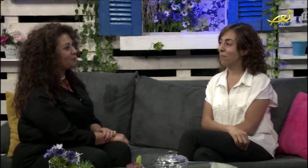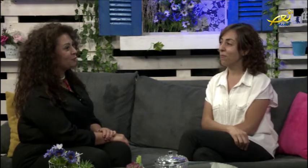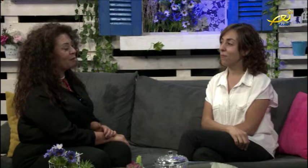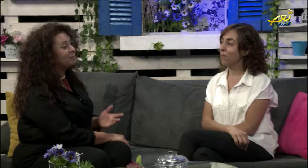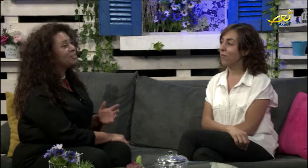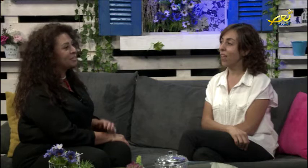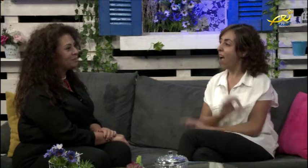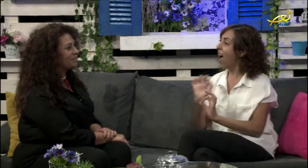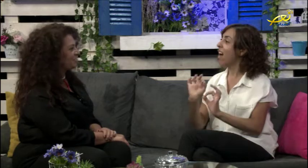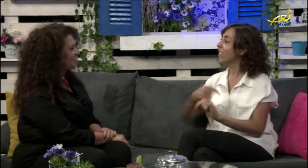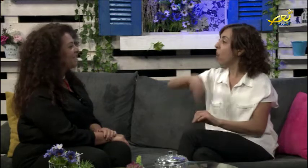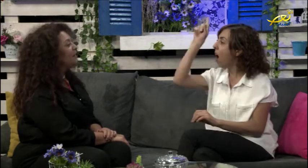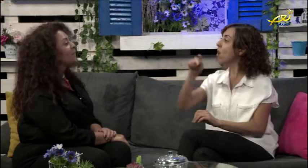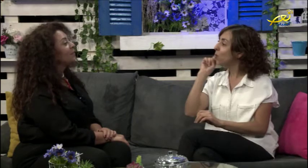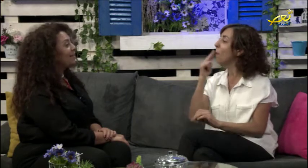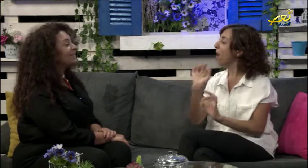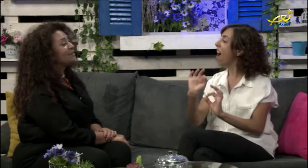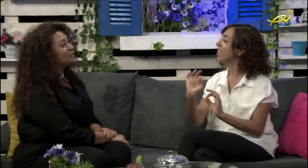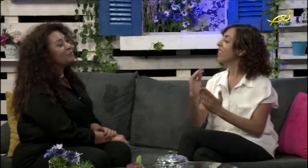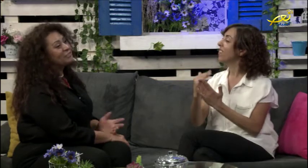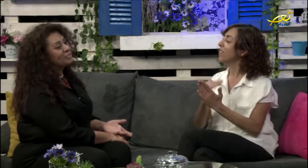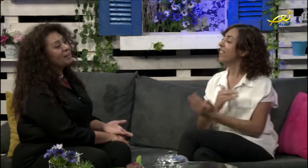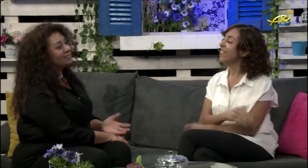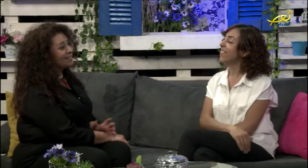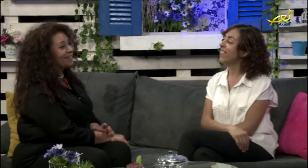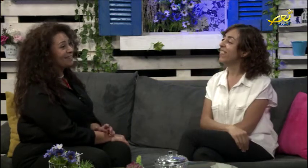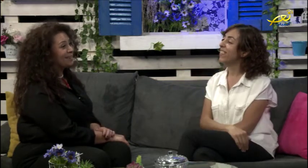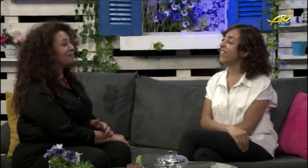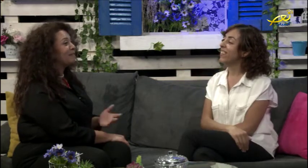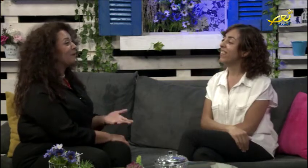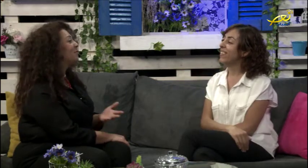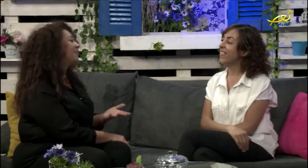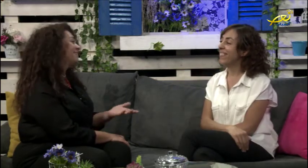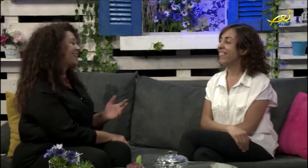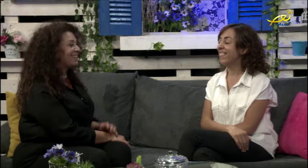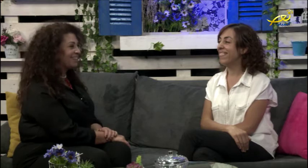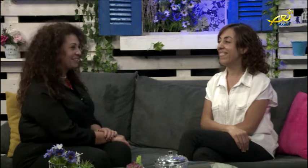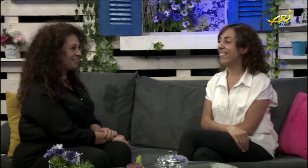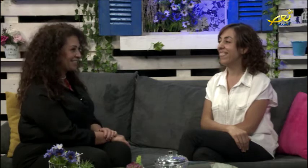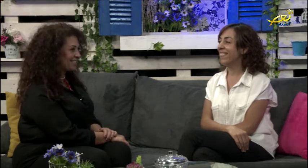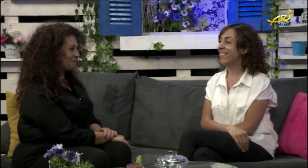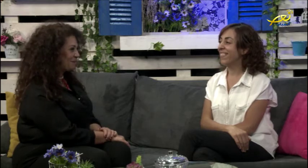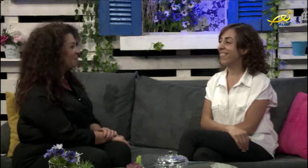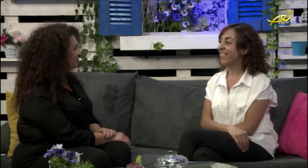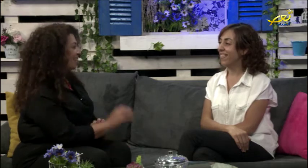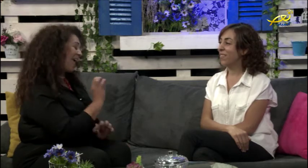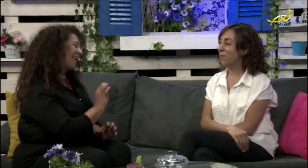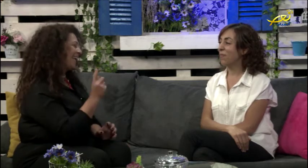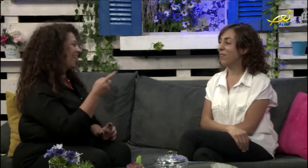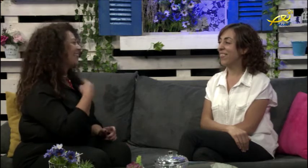نشوف أو عم نشارك بكل شيء. لازم يكون في شيء خاص لنا مثل ما هو خاص لكل الأشخاص السامعة. نسرين، يعني